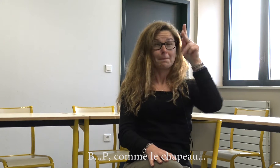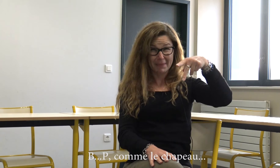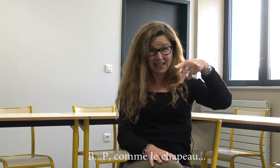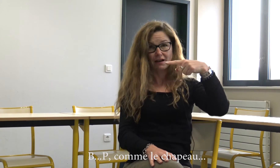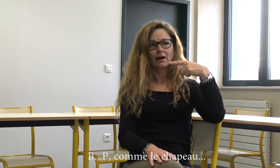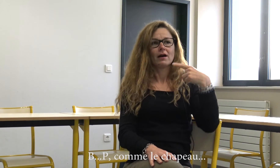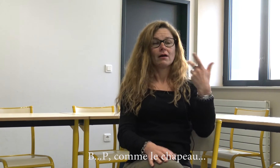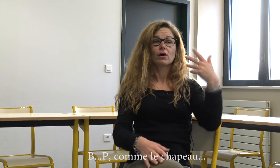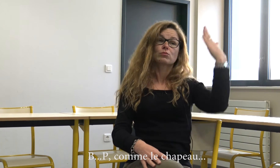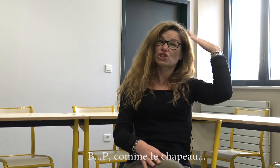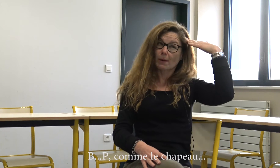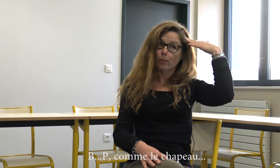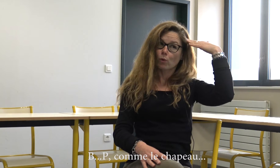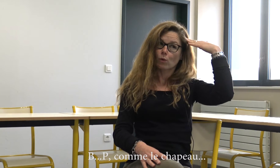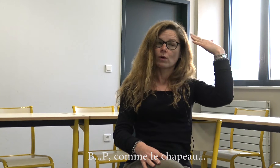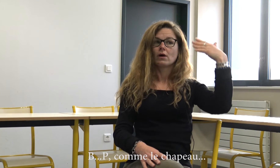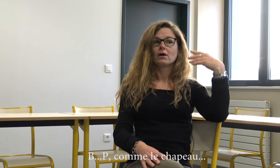P. Comme le chapeau.